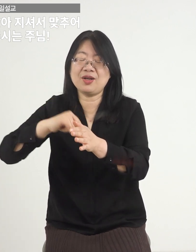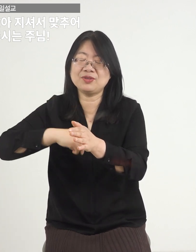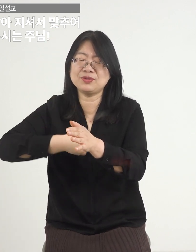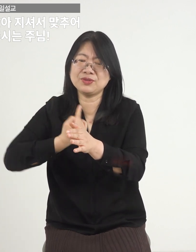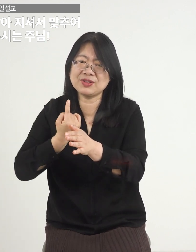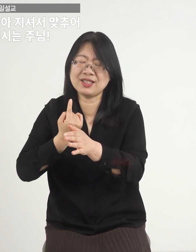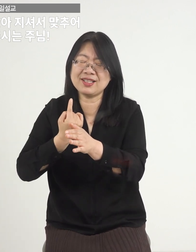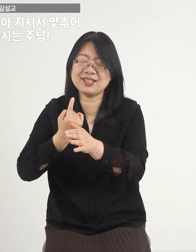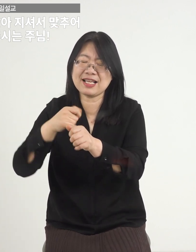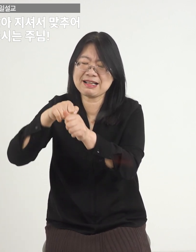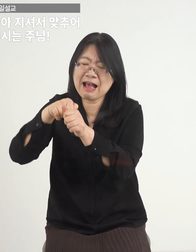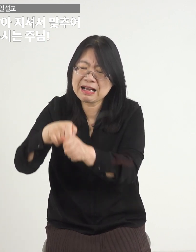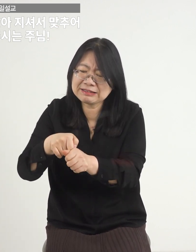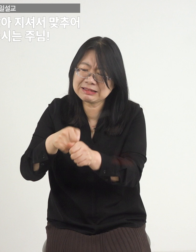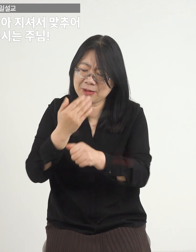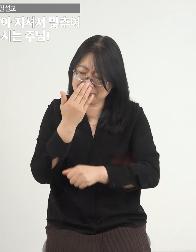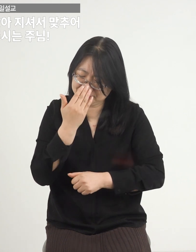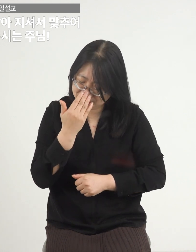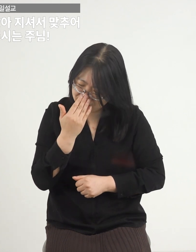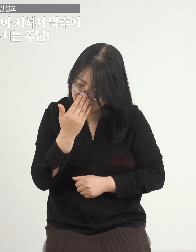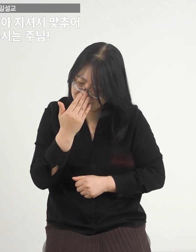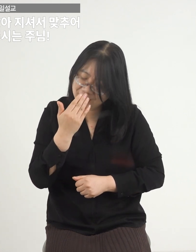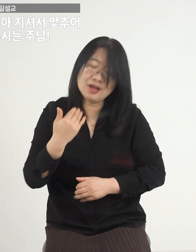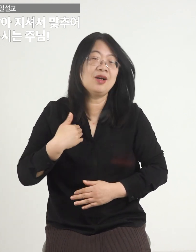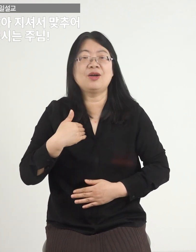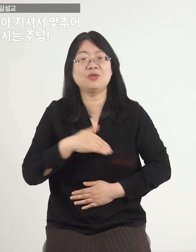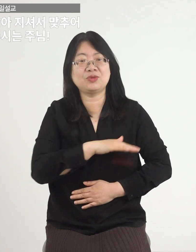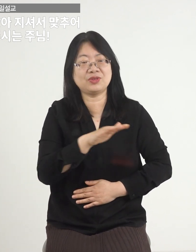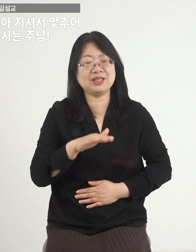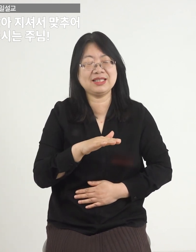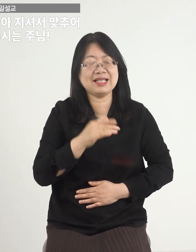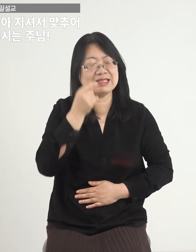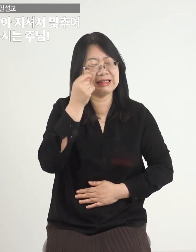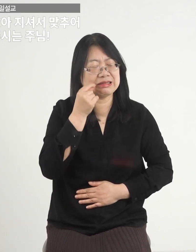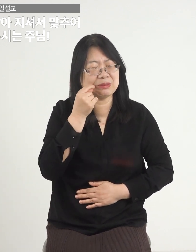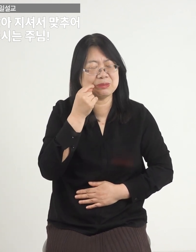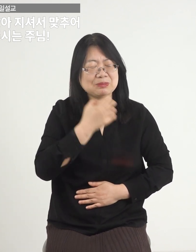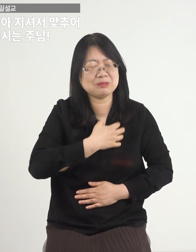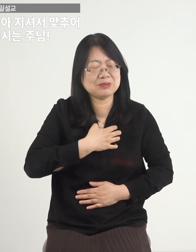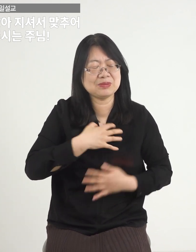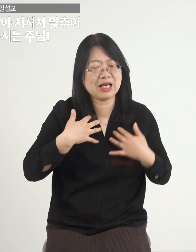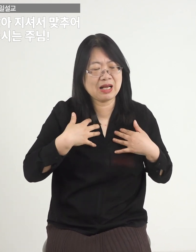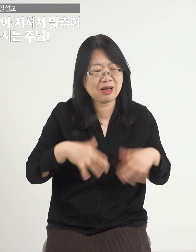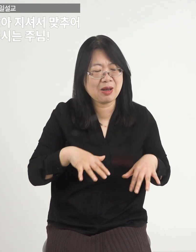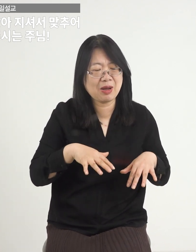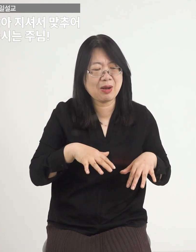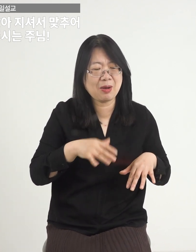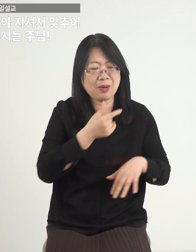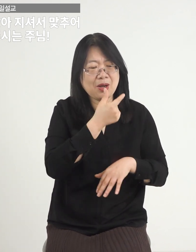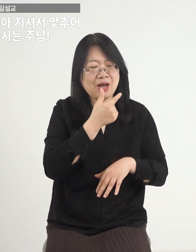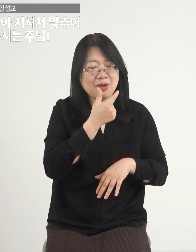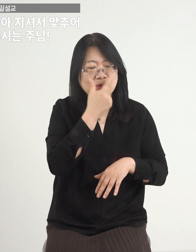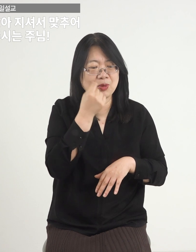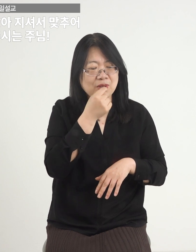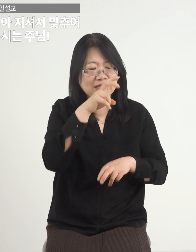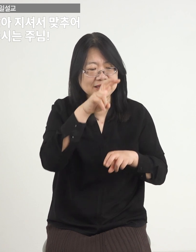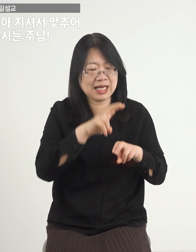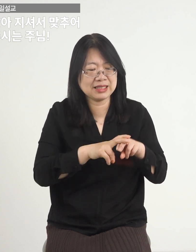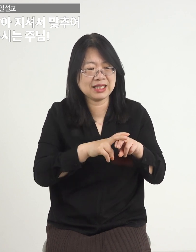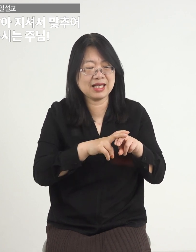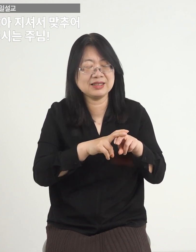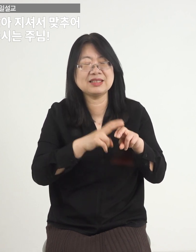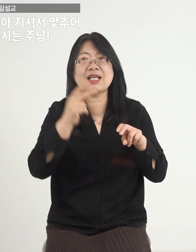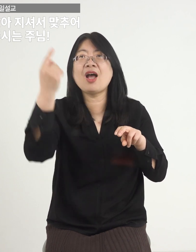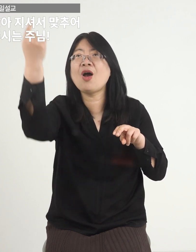스스로를 강제적으로 낮추셔서 우리의 슬픔과 연약함과 못난 자리까지 어떻게